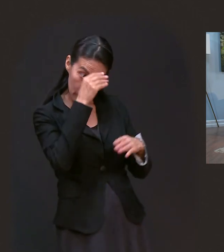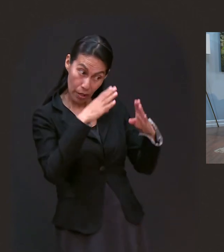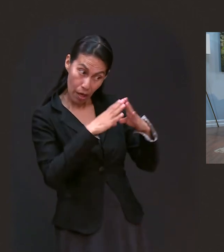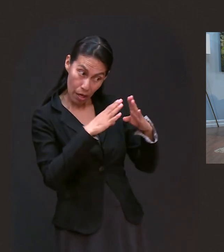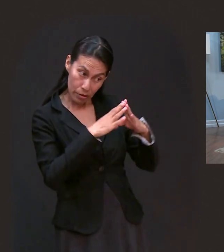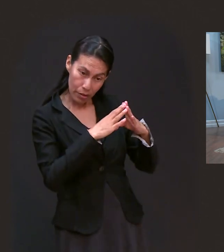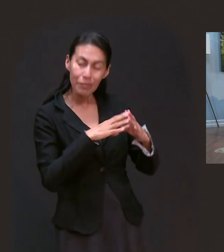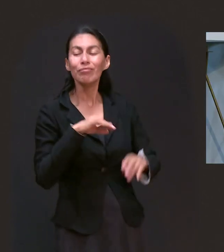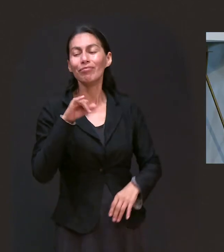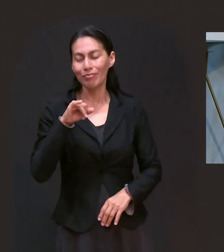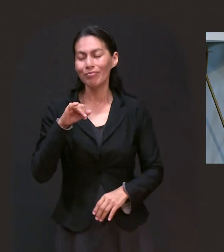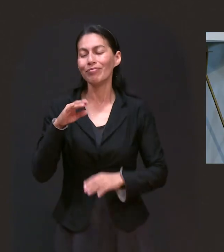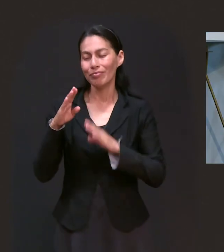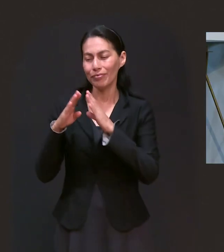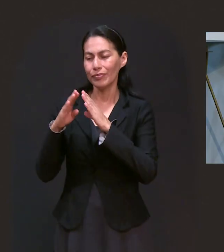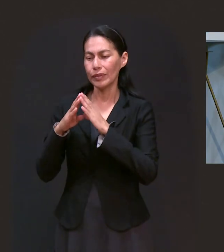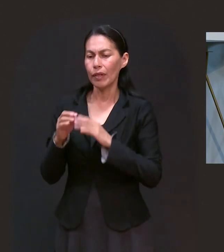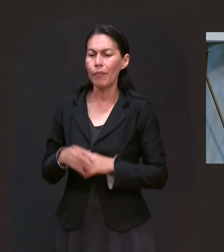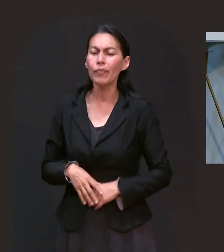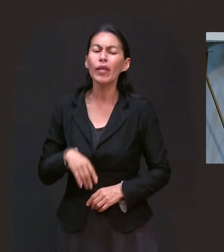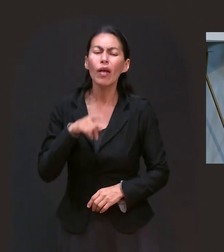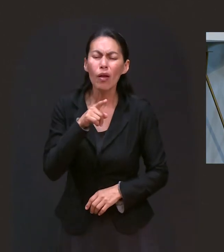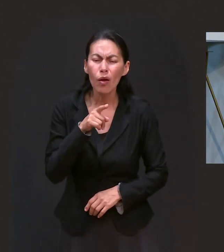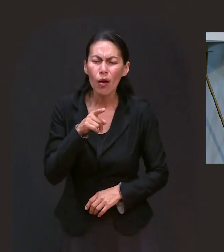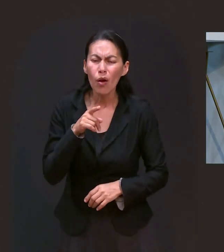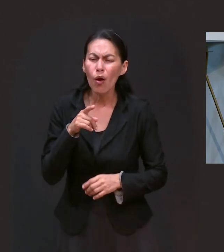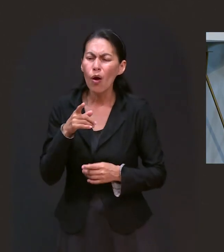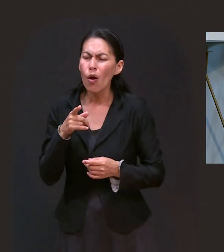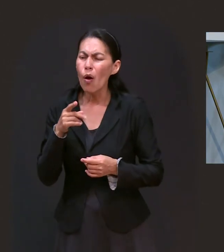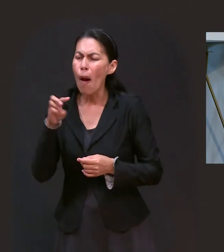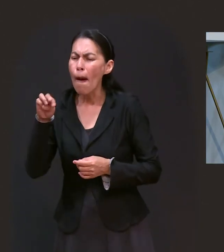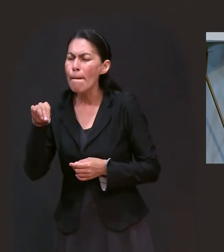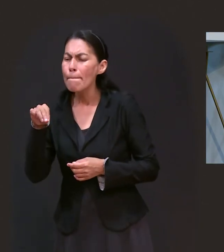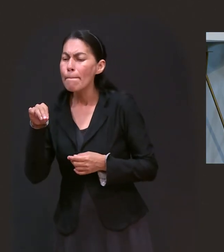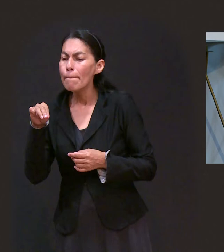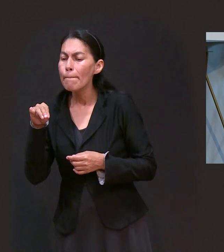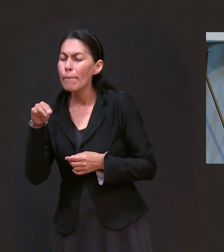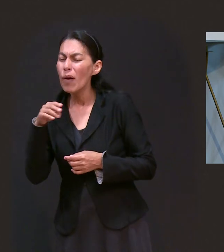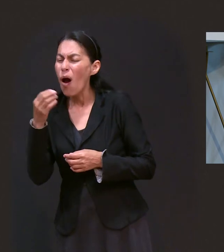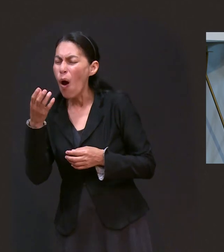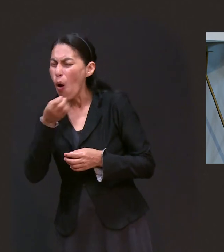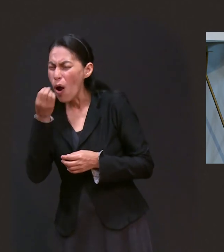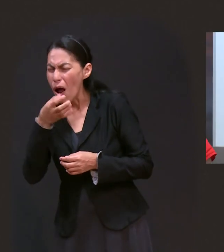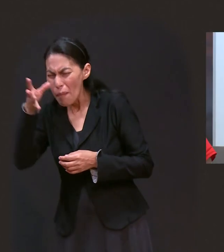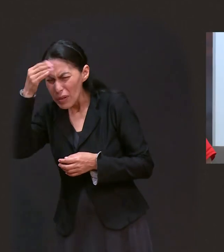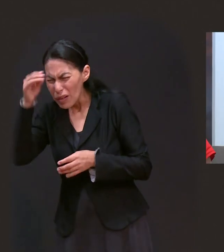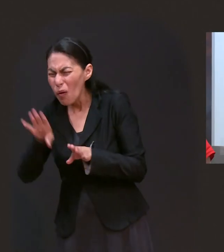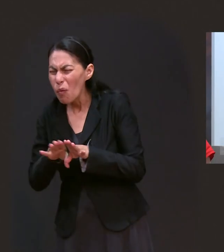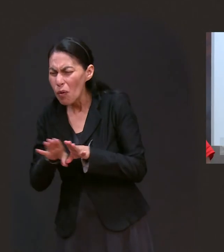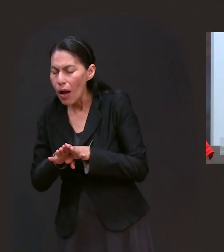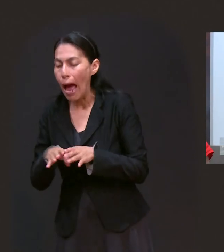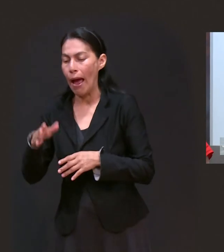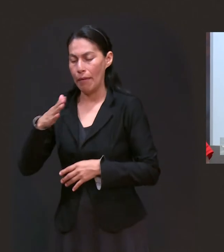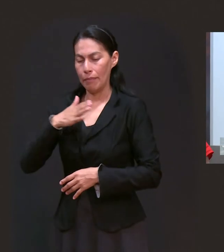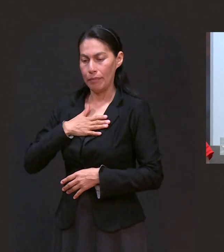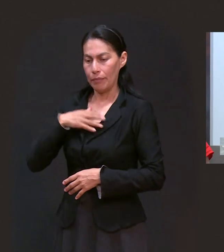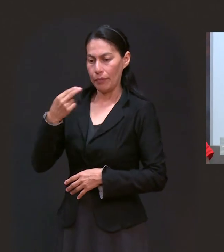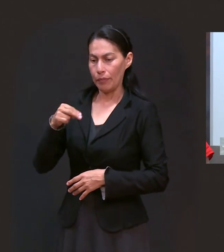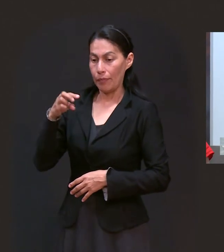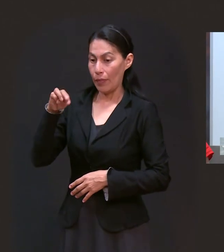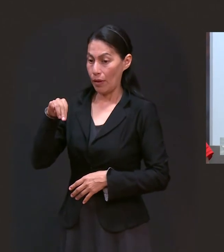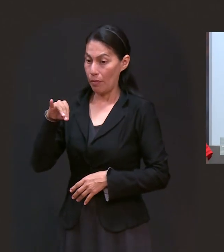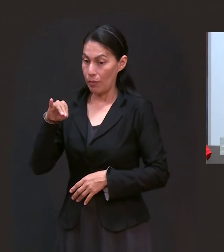menor donde de dónde eres y cómo aprendiste ahora mi nombre es menor o cura está